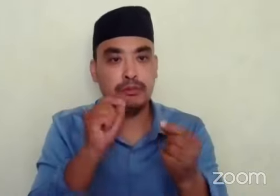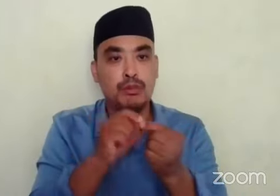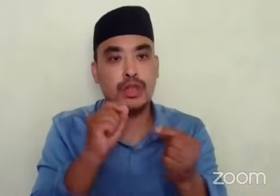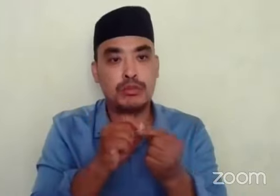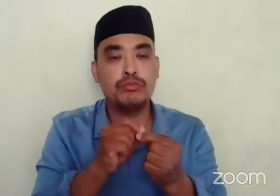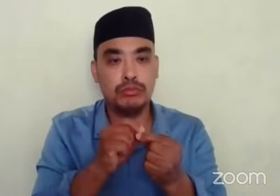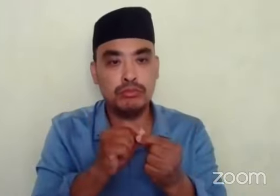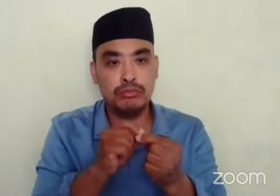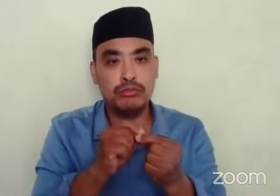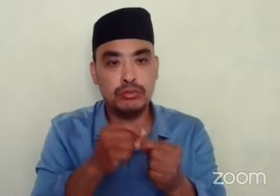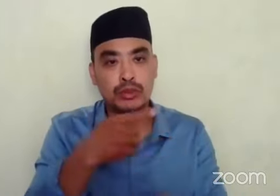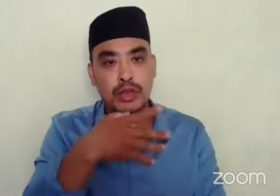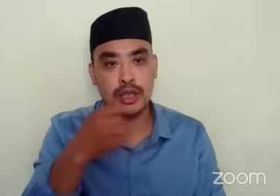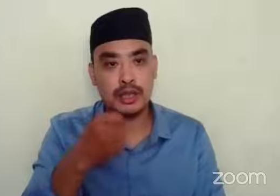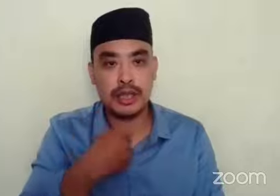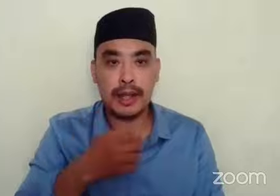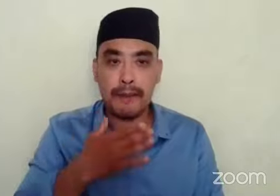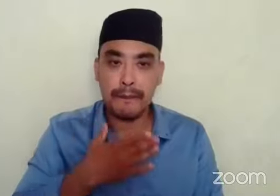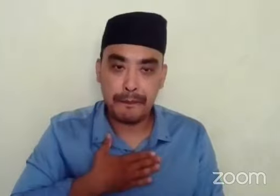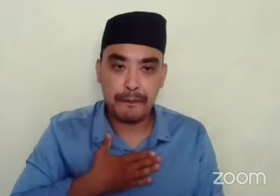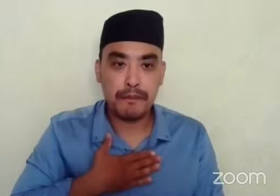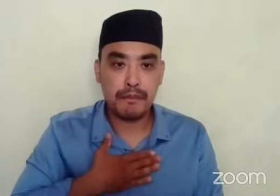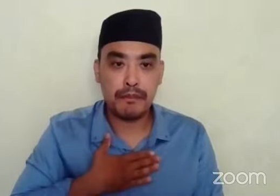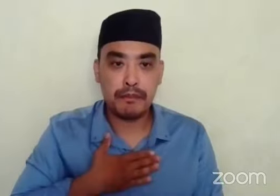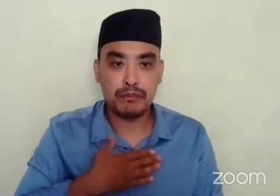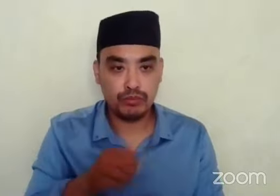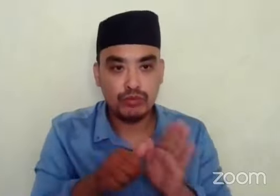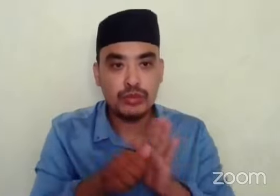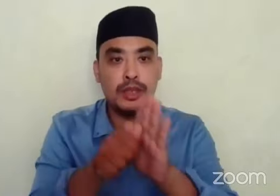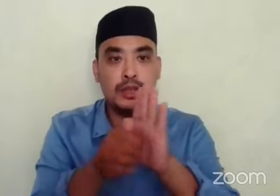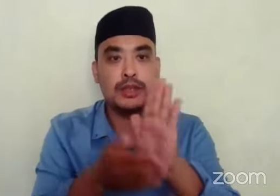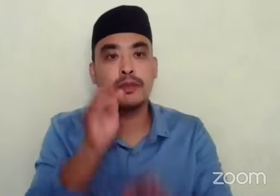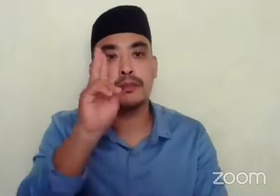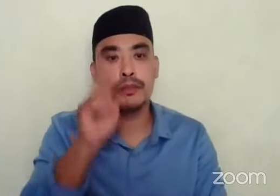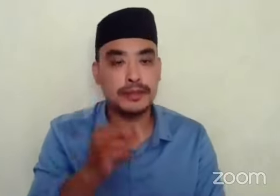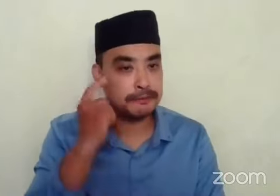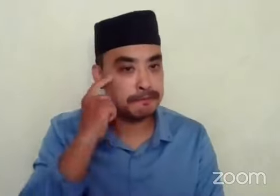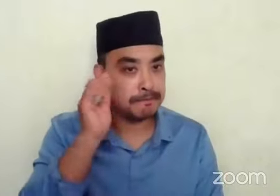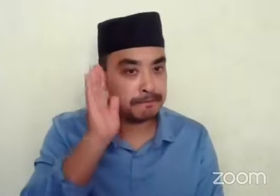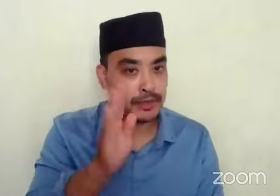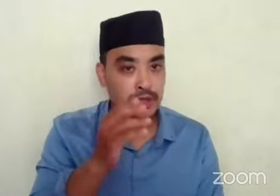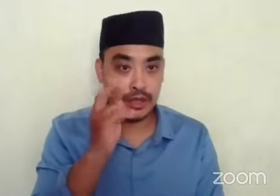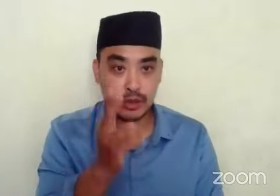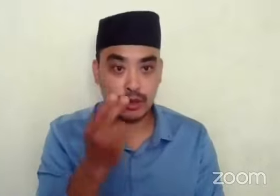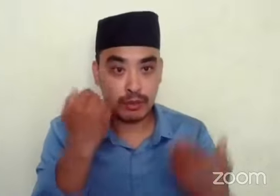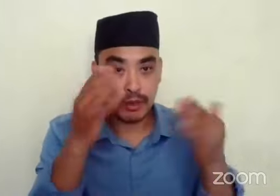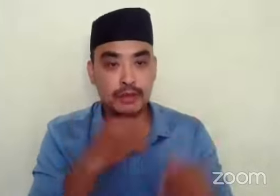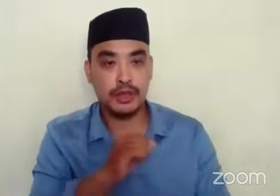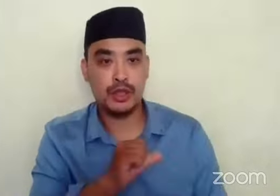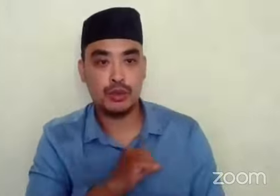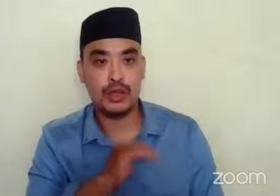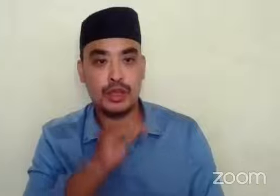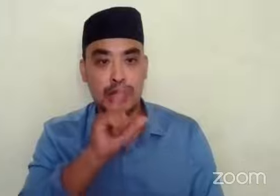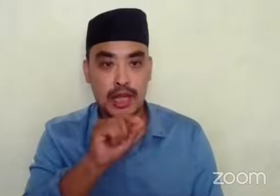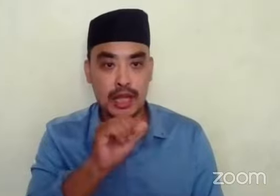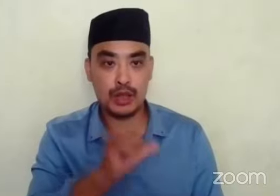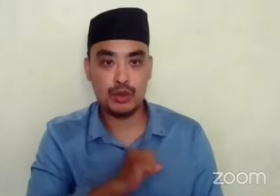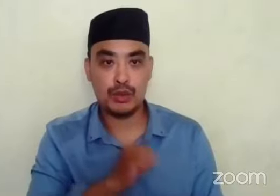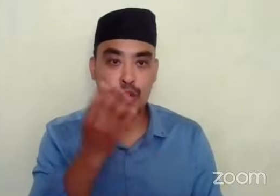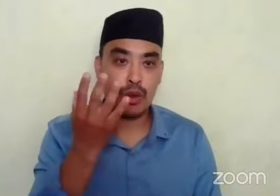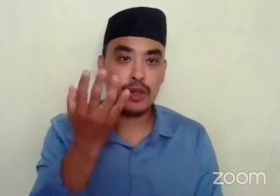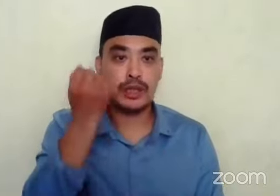बलियो बनाउनका लागि चाहिँ हामीले अगाडि बढायौँ भनेदेखि हामीले आगामी दिनमा चाहिँ यौनिकताका कुरा र यौन अधिकारका